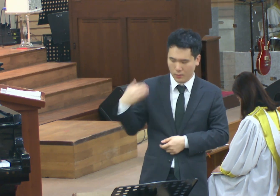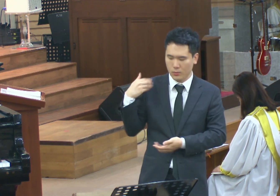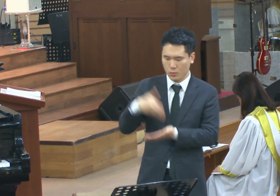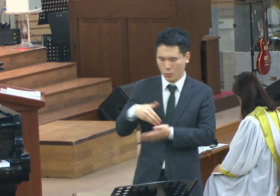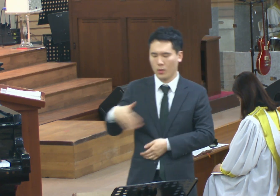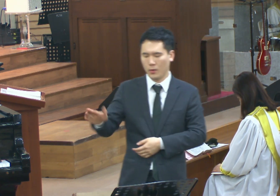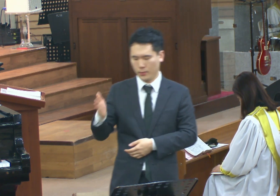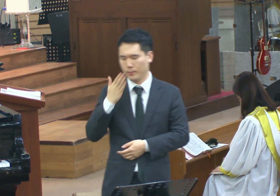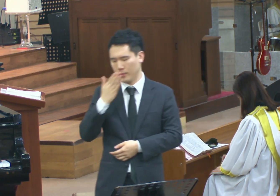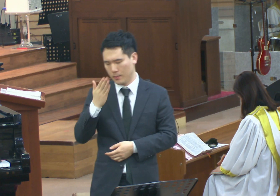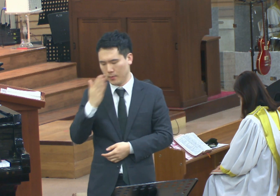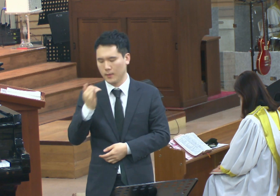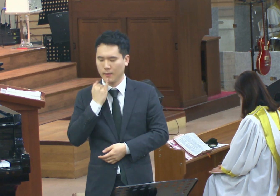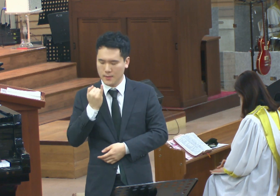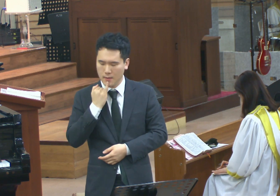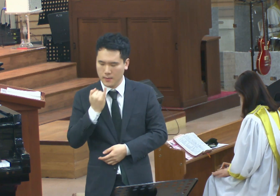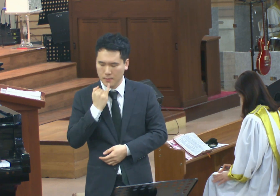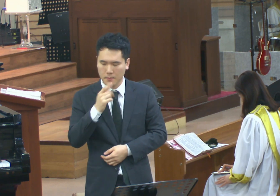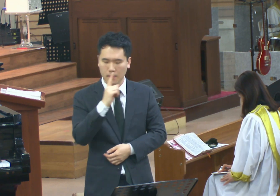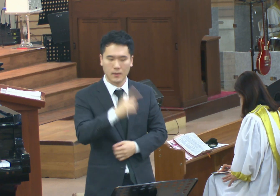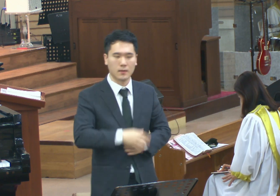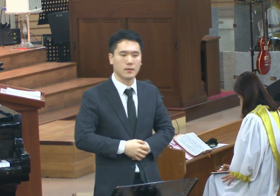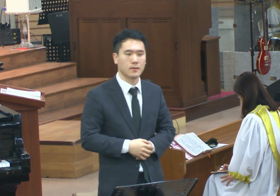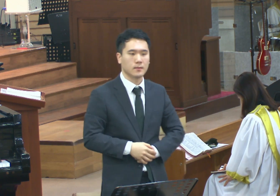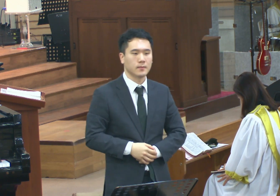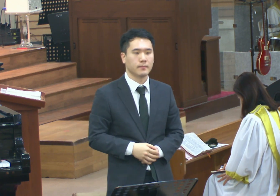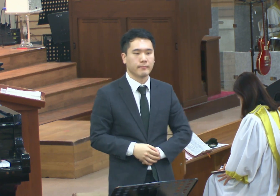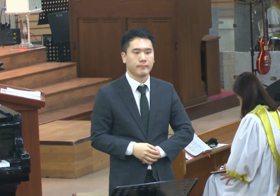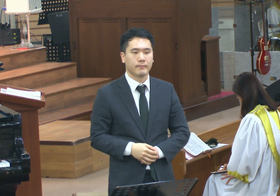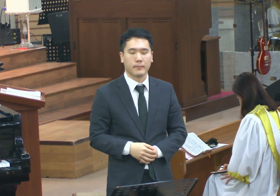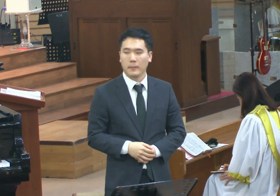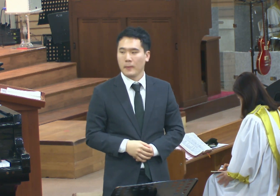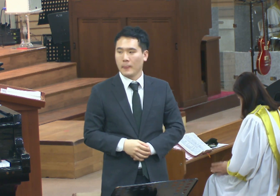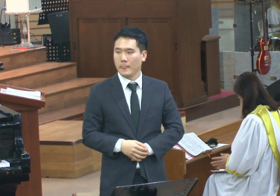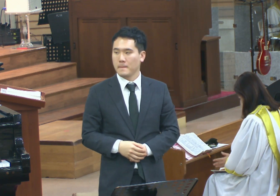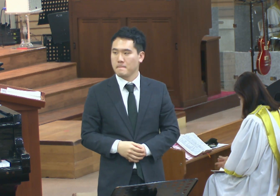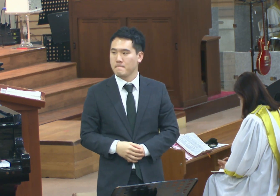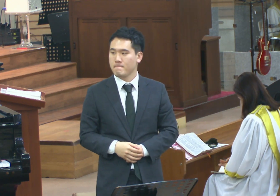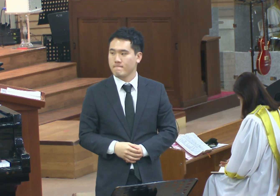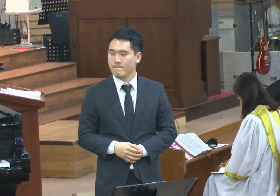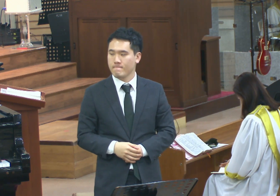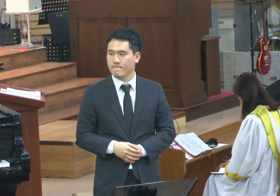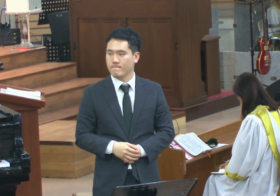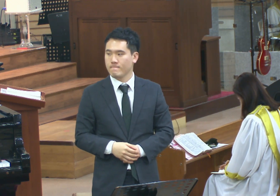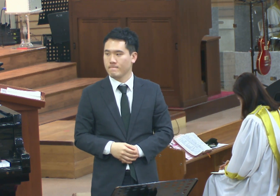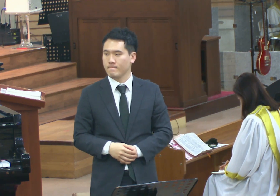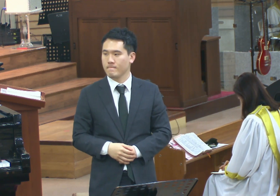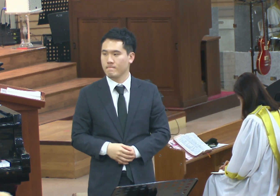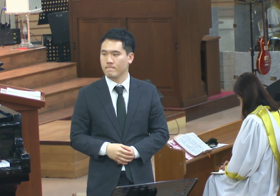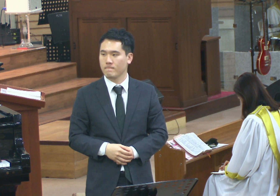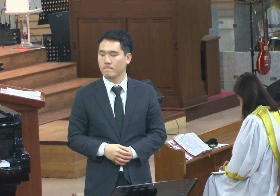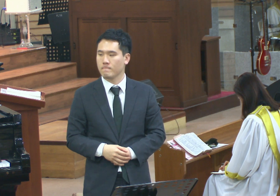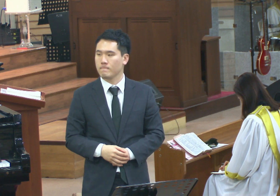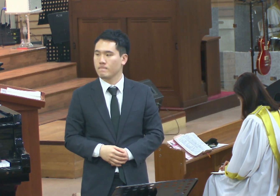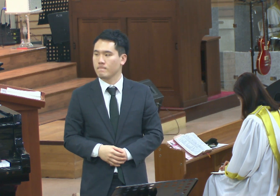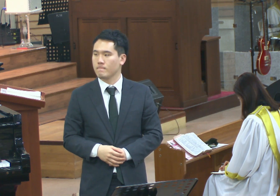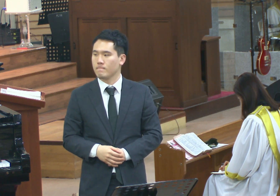그들의 주위에 안식을 주셨다. 그래서 감히 막 군대를 몰아가지고 막 맞설 정도의 군대는 다 깨진